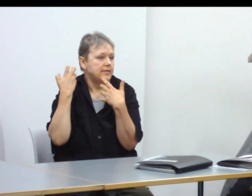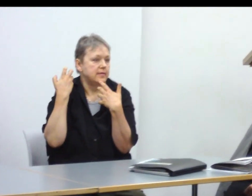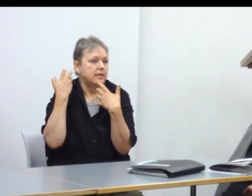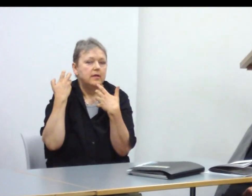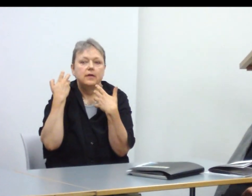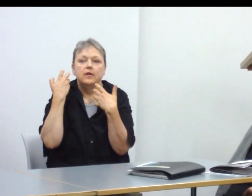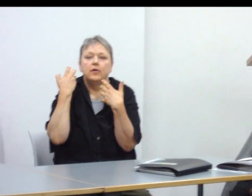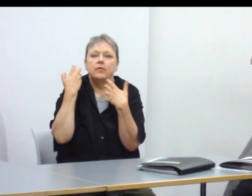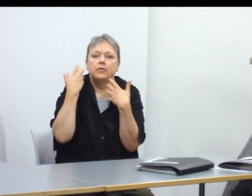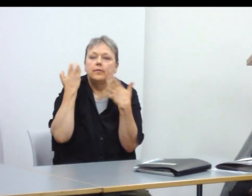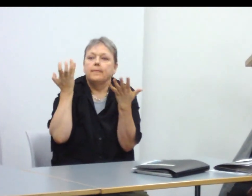Geist.